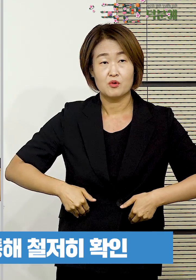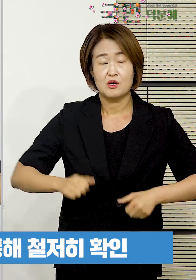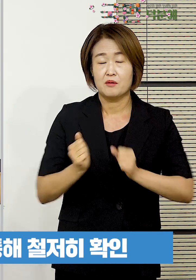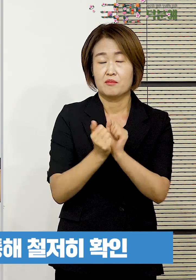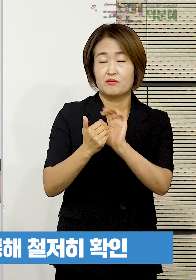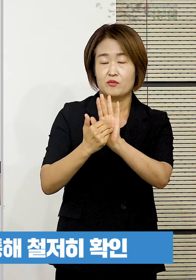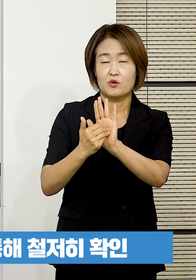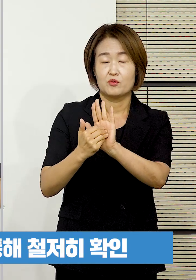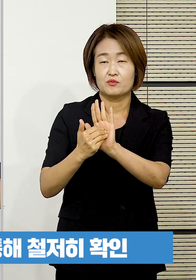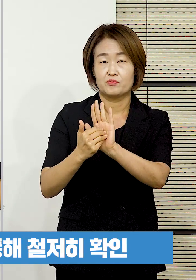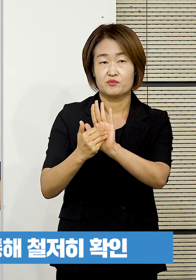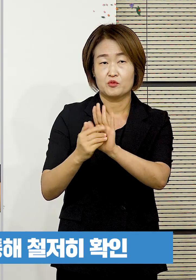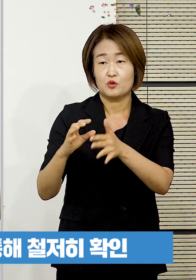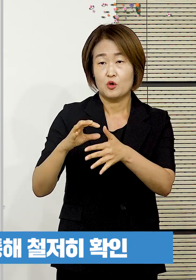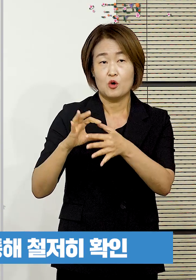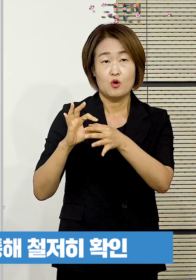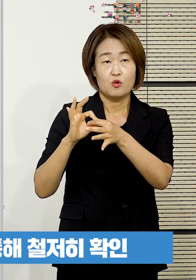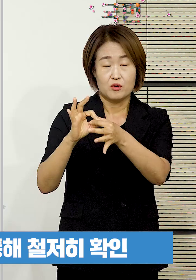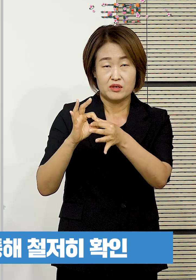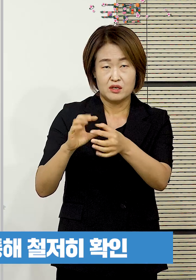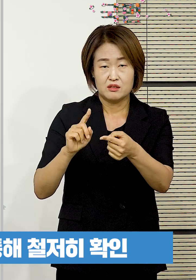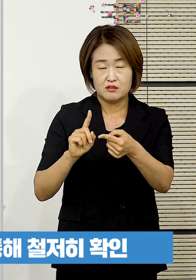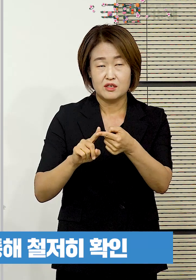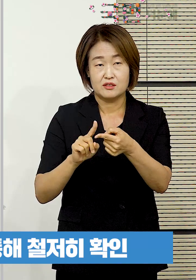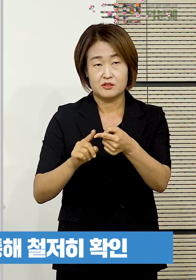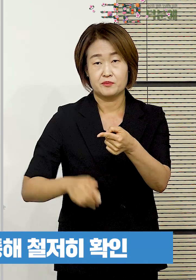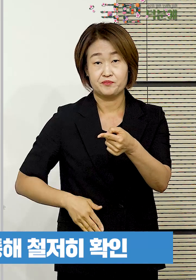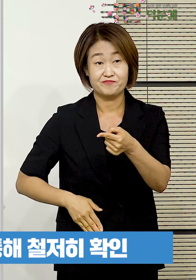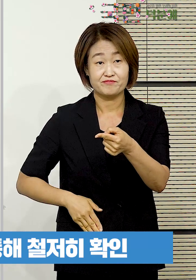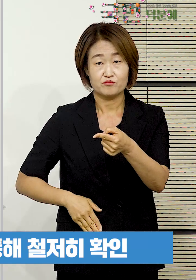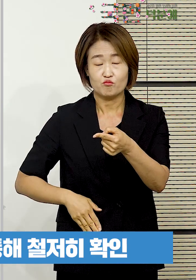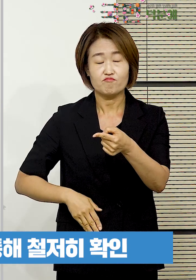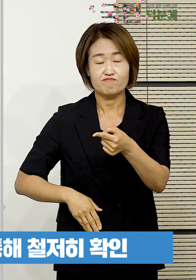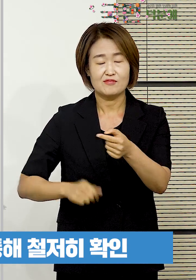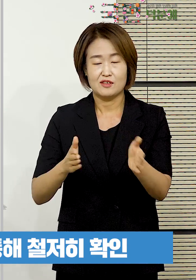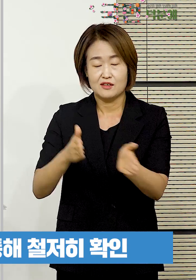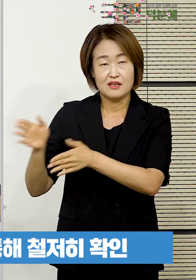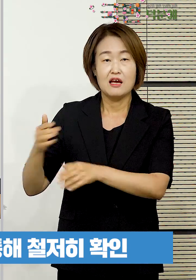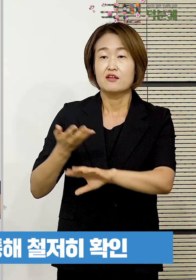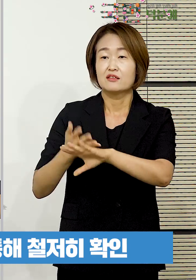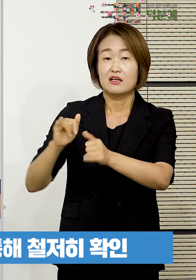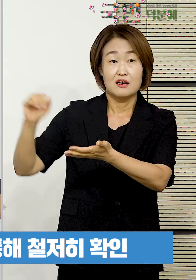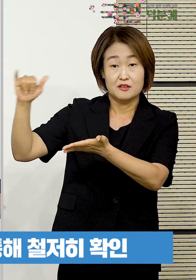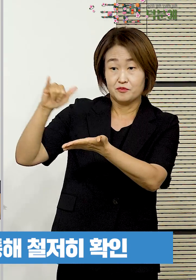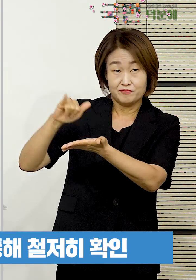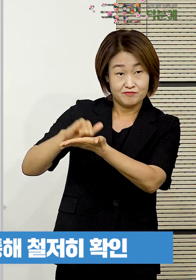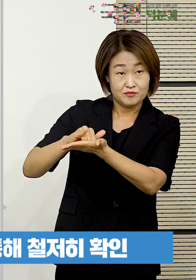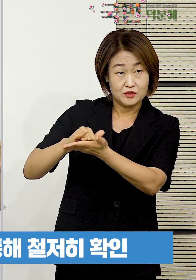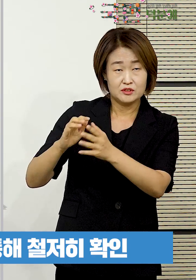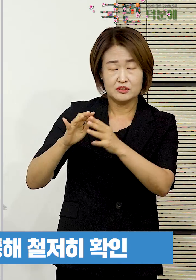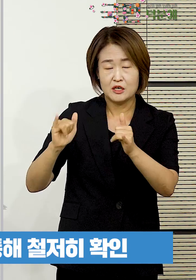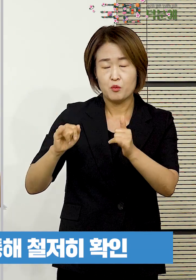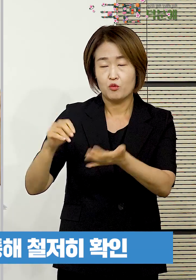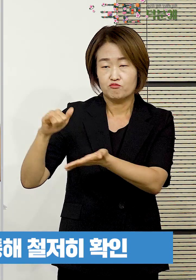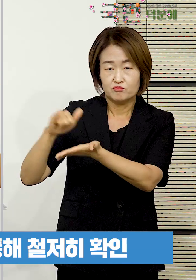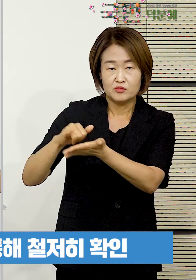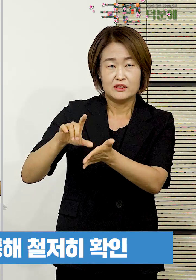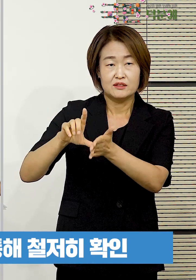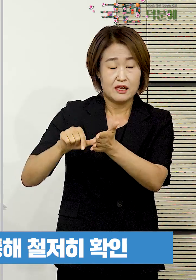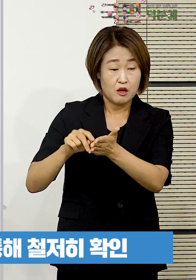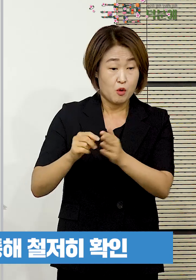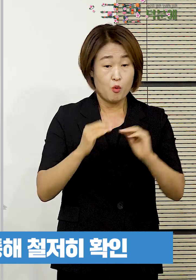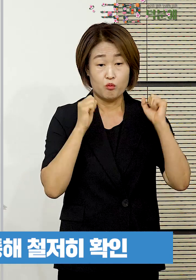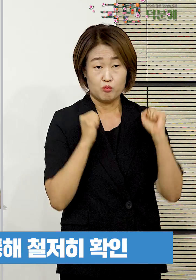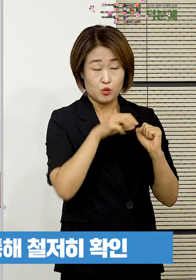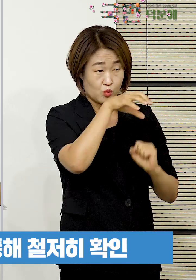입국하는 방역관리상 취약한 유형의 체류 자격으로 입국하는 외국인에 대해서는 입국 심사